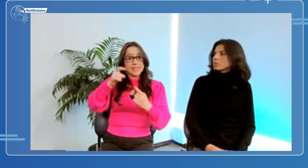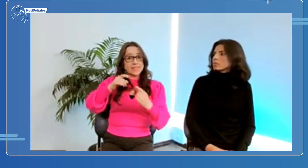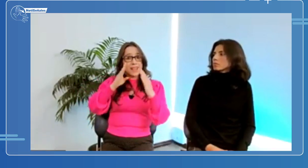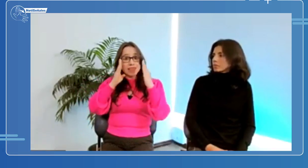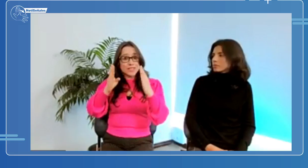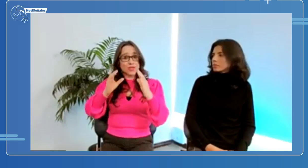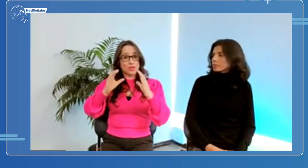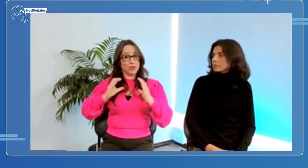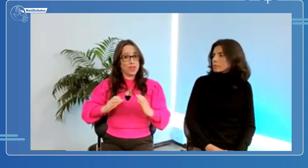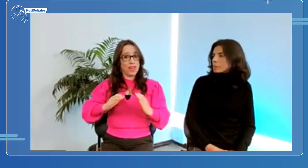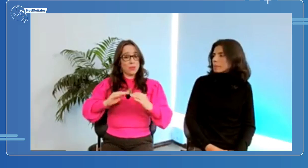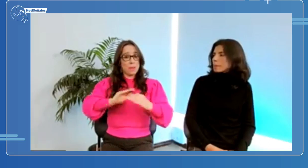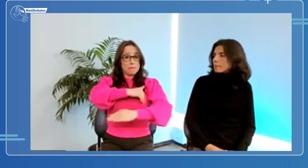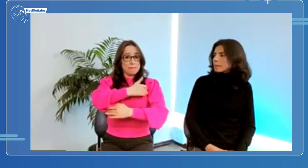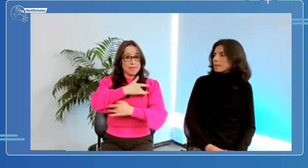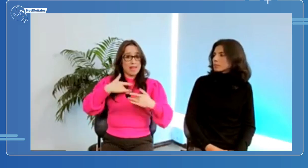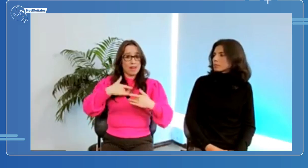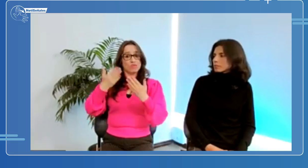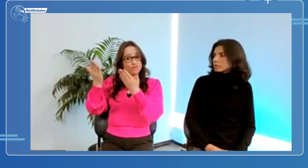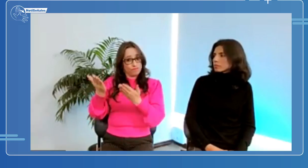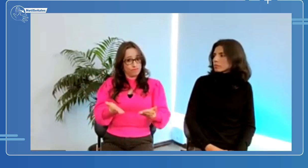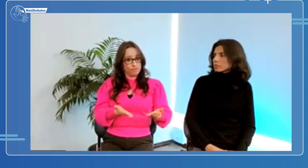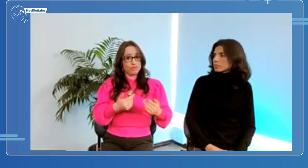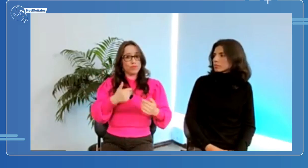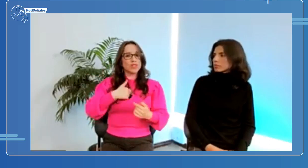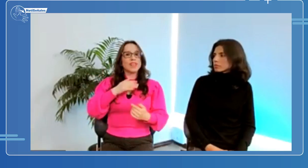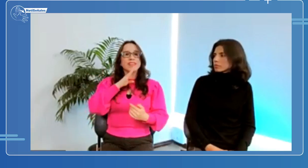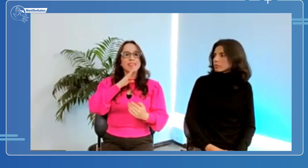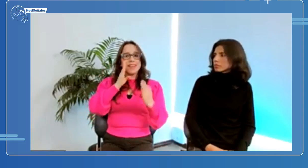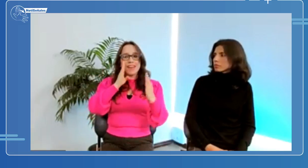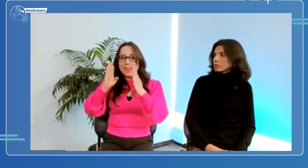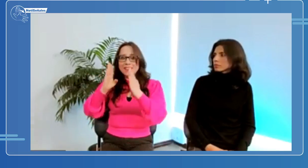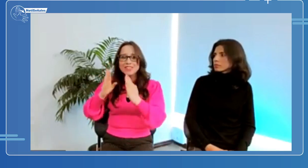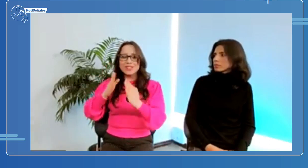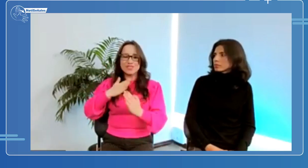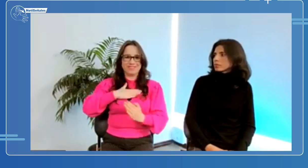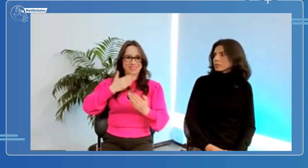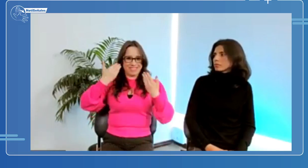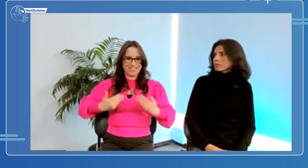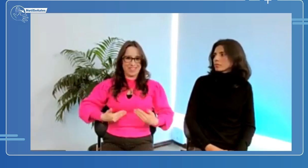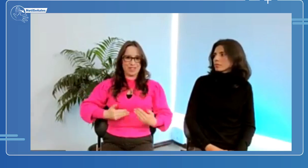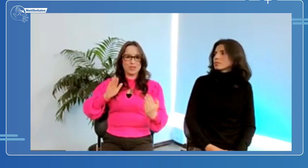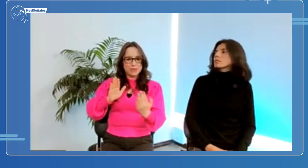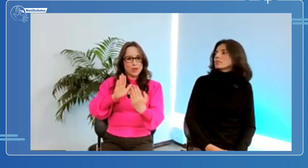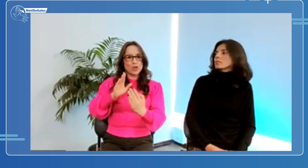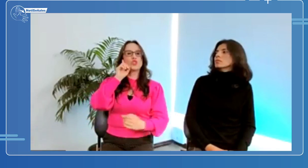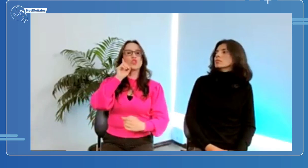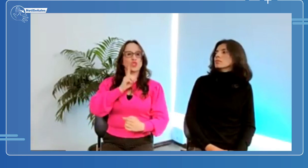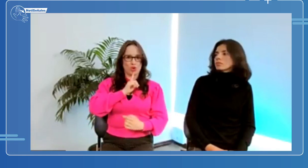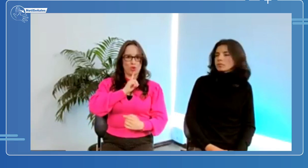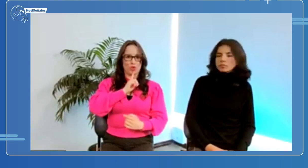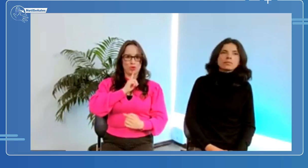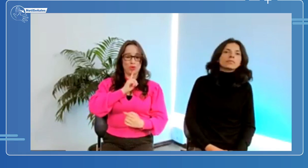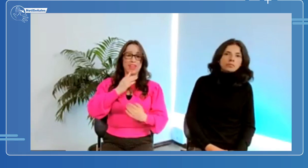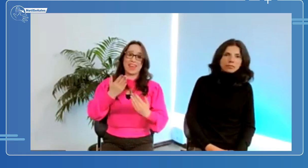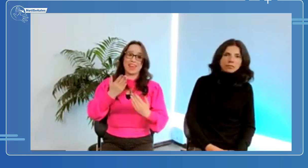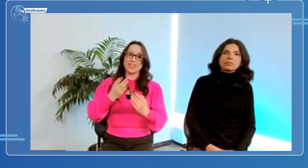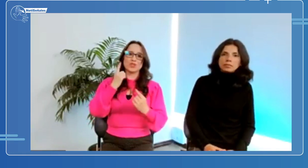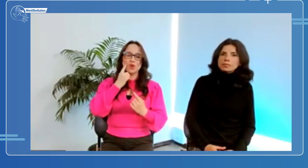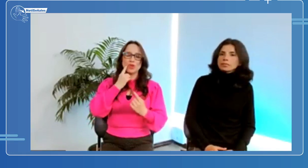llamado a la comunidad sorda a que se acercara a atención al ciudadano, que precisamente esta función de atenderlos estaba